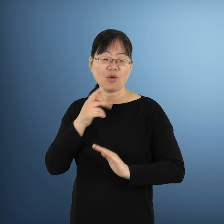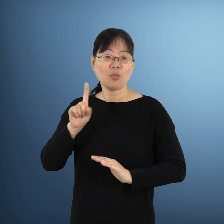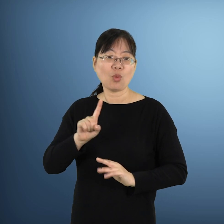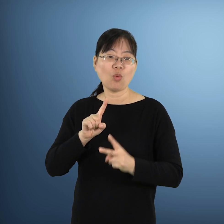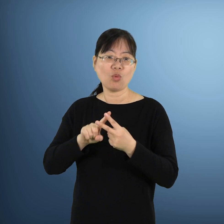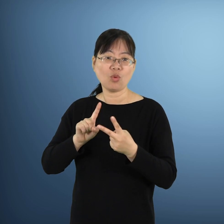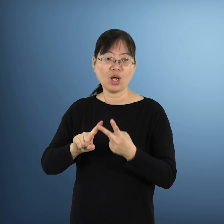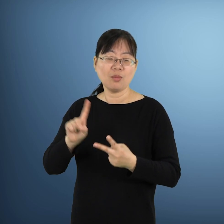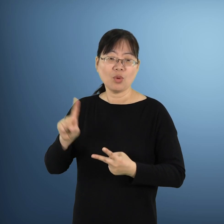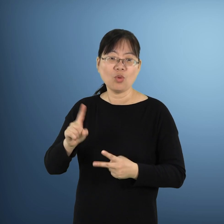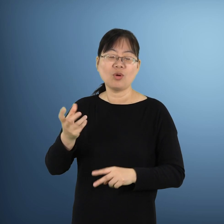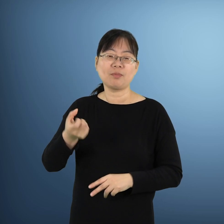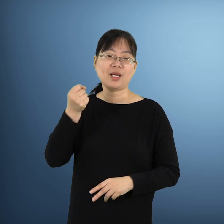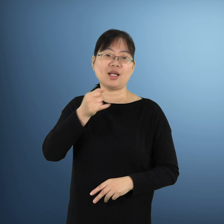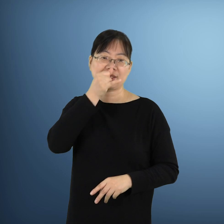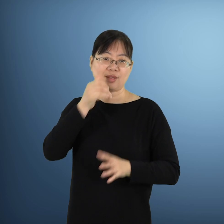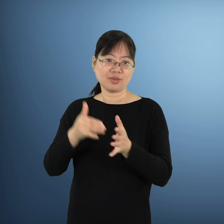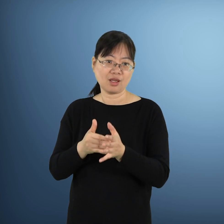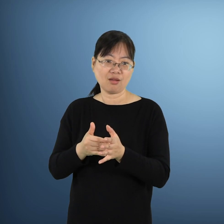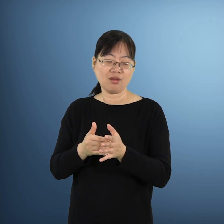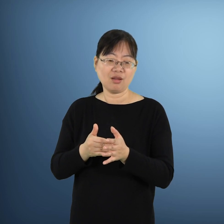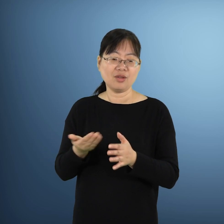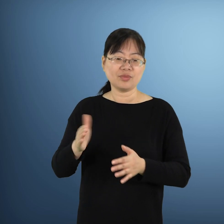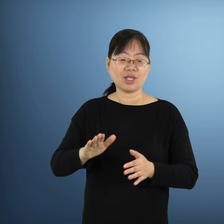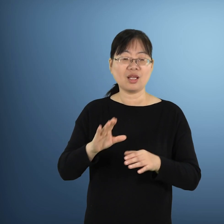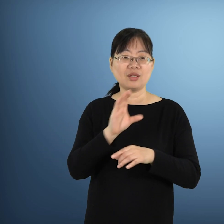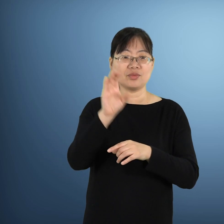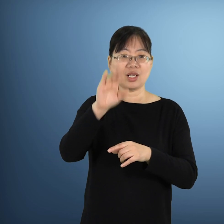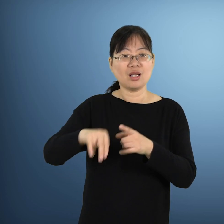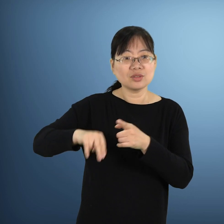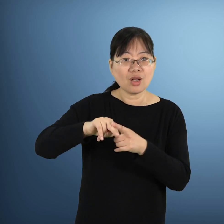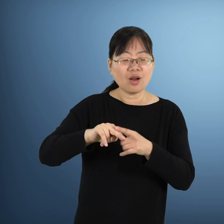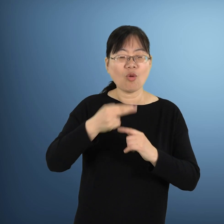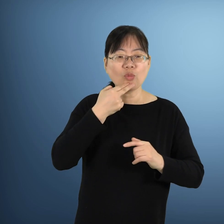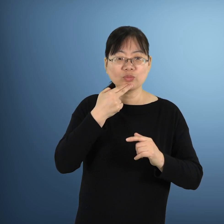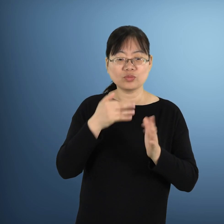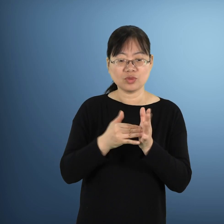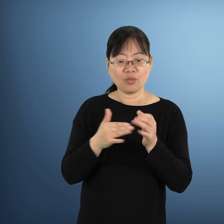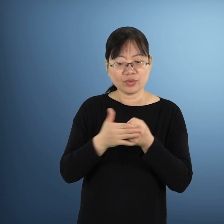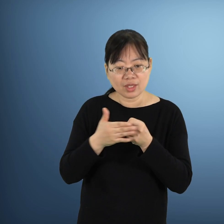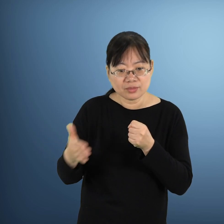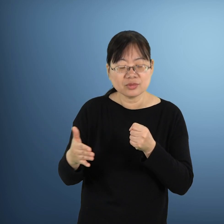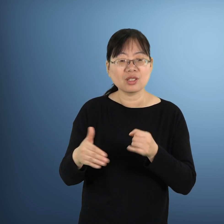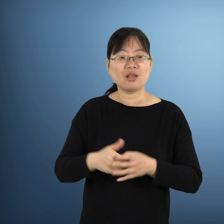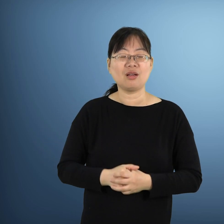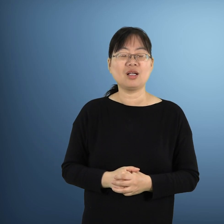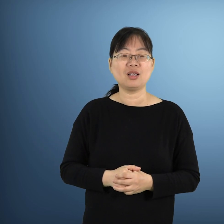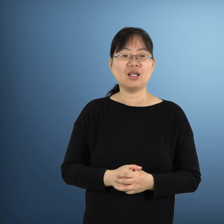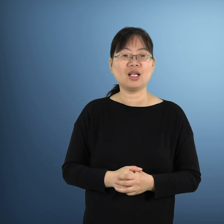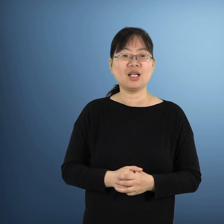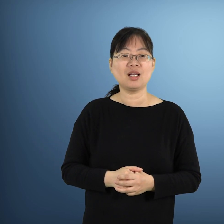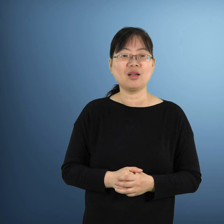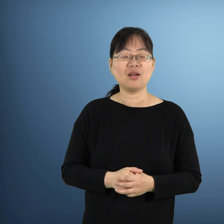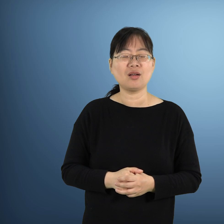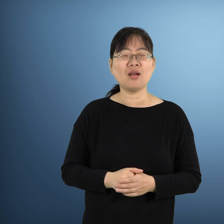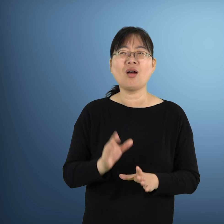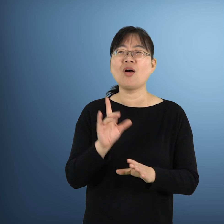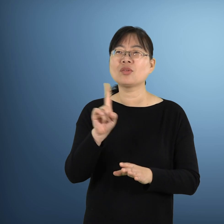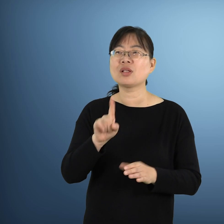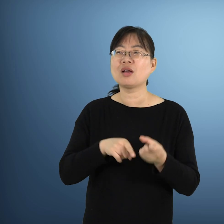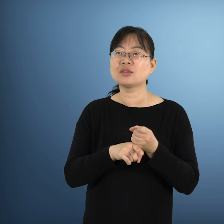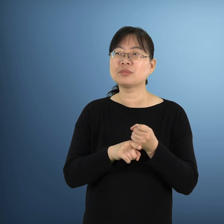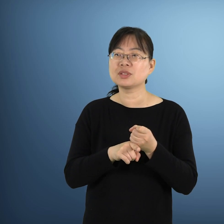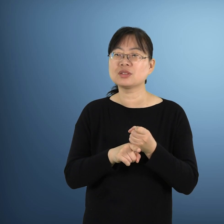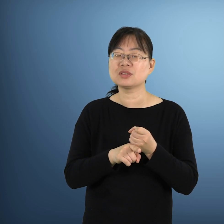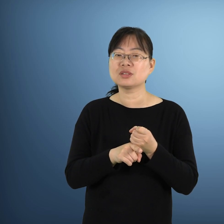받았습니까? 받으셨대요. 근데 아직 십자가에 돌아가시지도 않았거든요. 그러니까 이 시제는 어떤